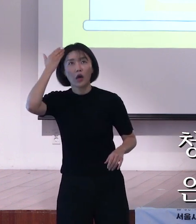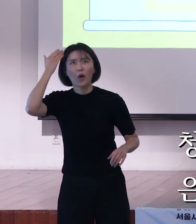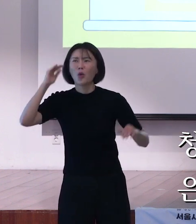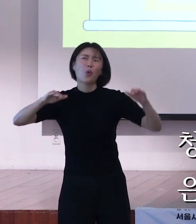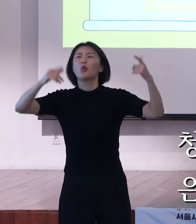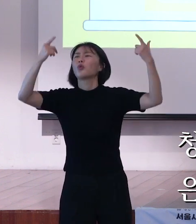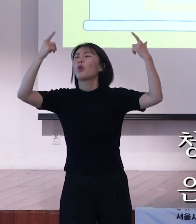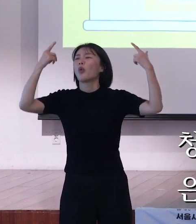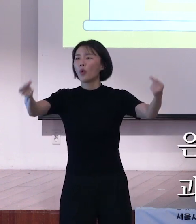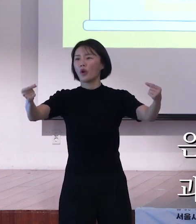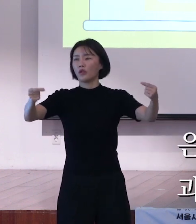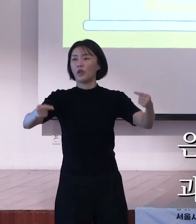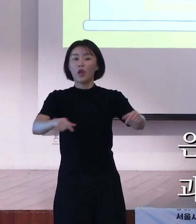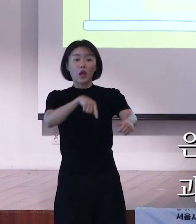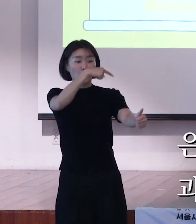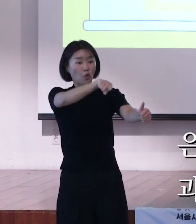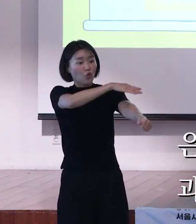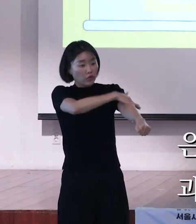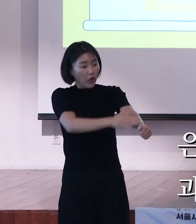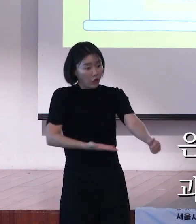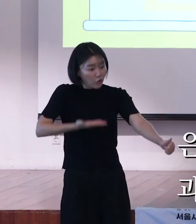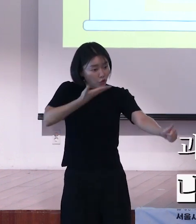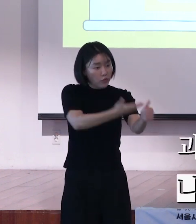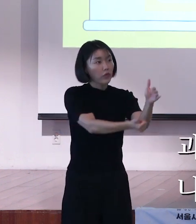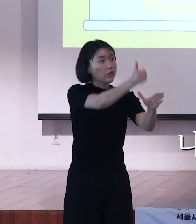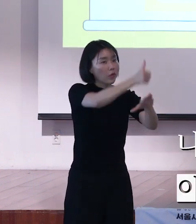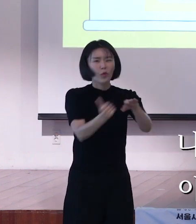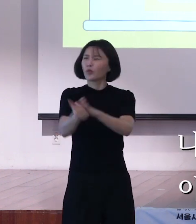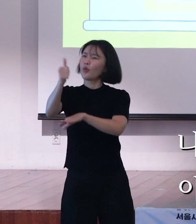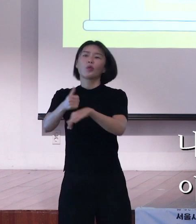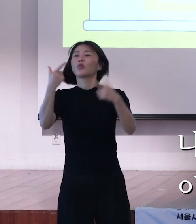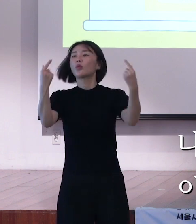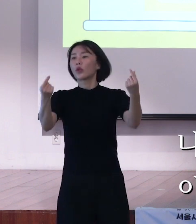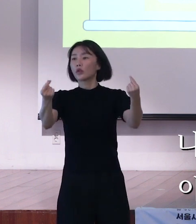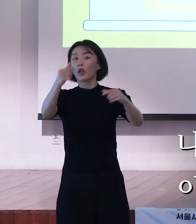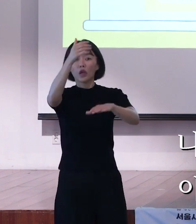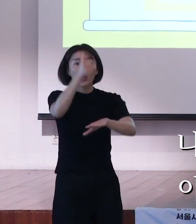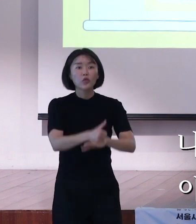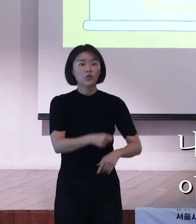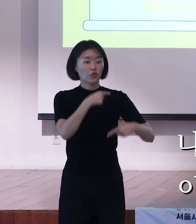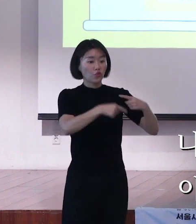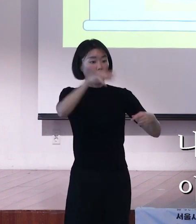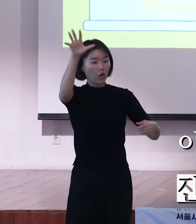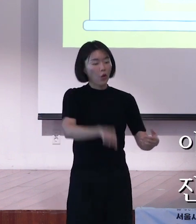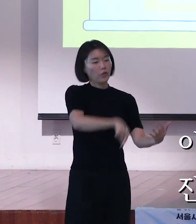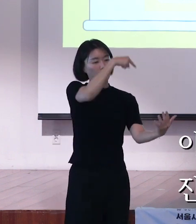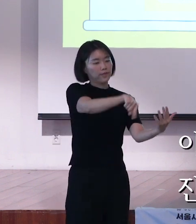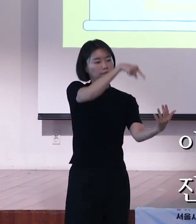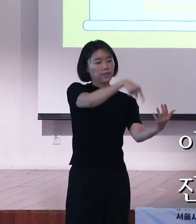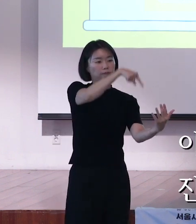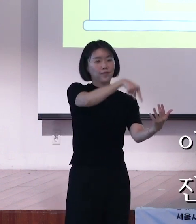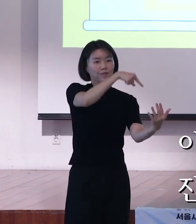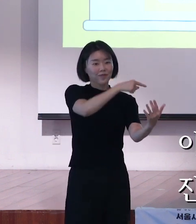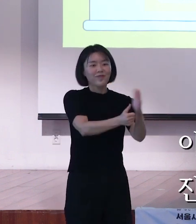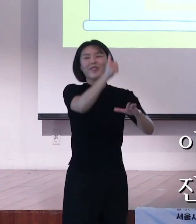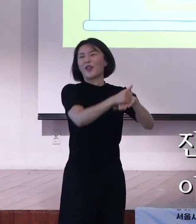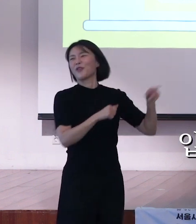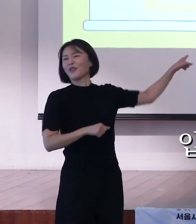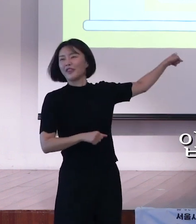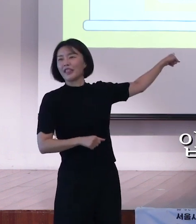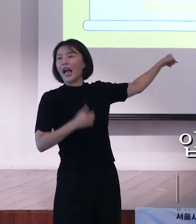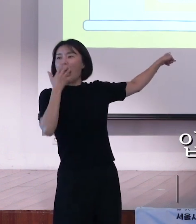차이가 없다는 결과가 나왔습니다. 이 결과는 수어로 학습이 진행되었을 때 나온